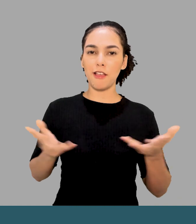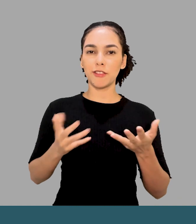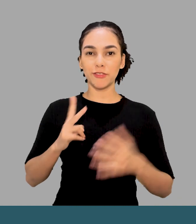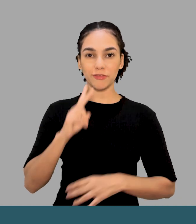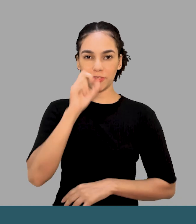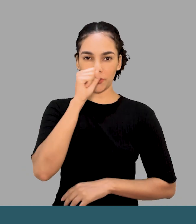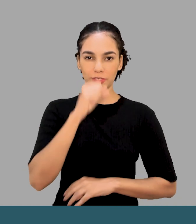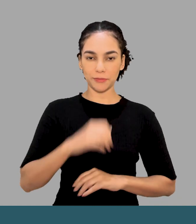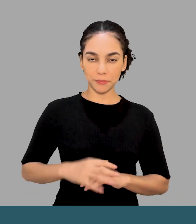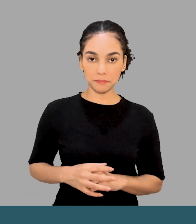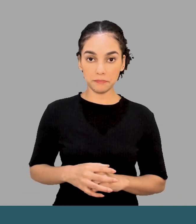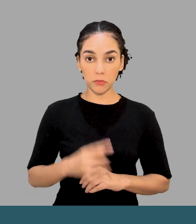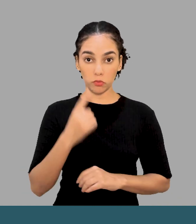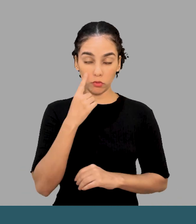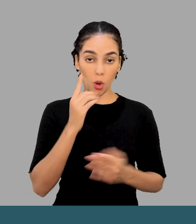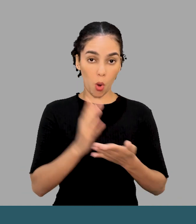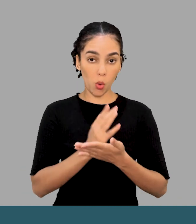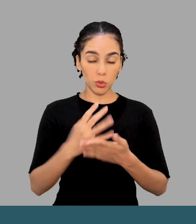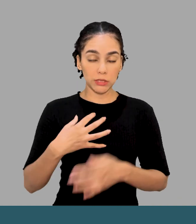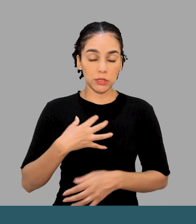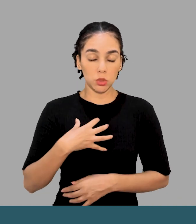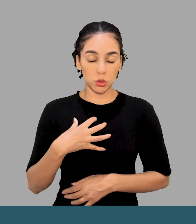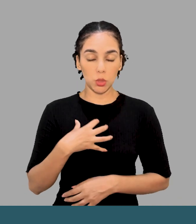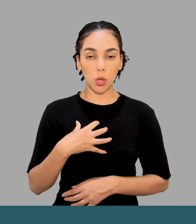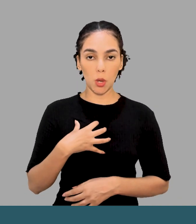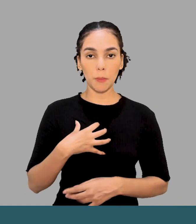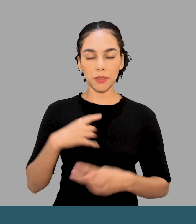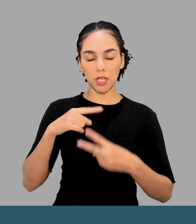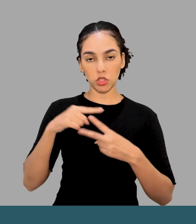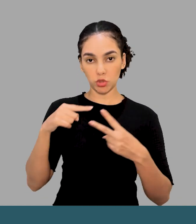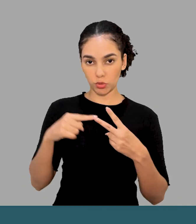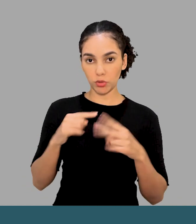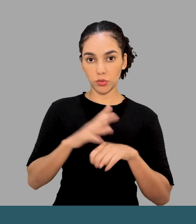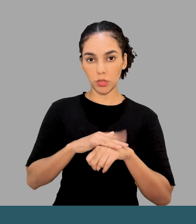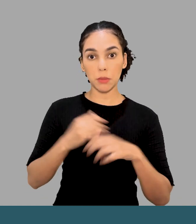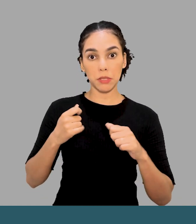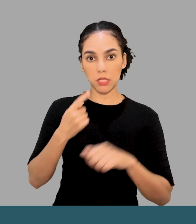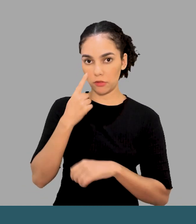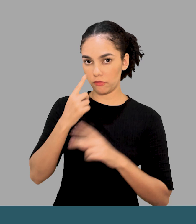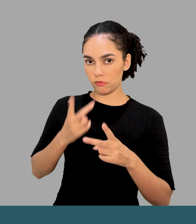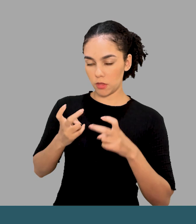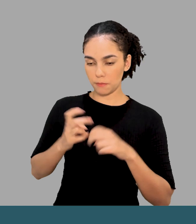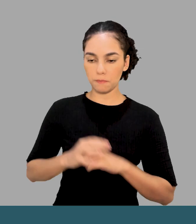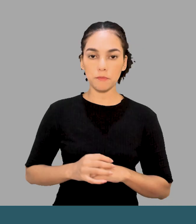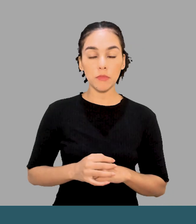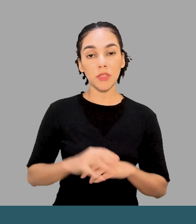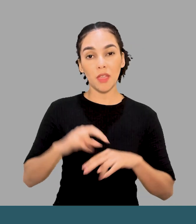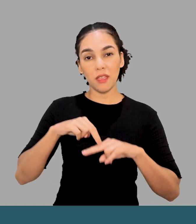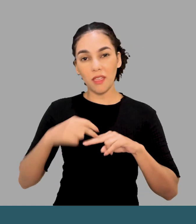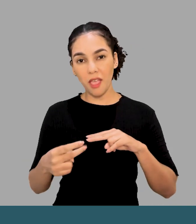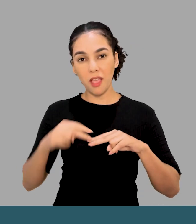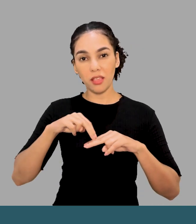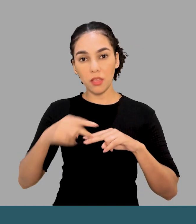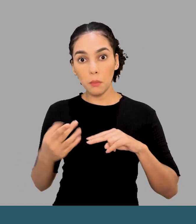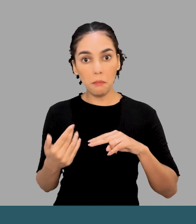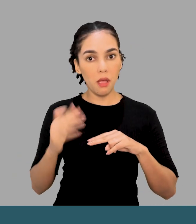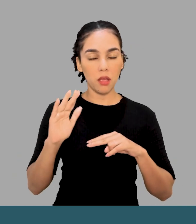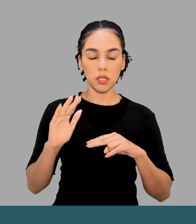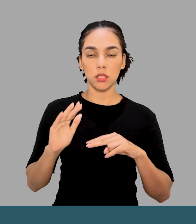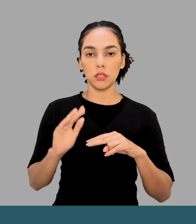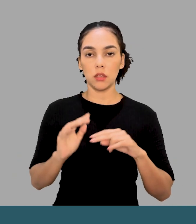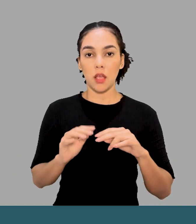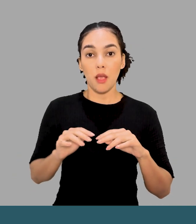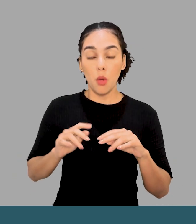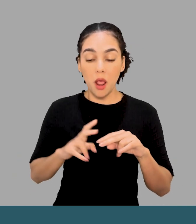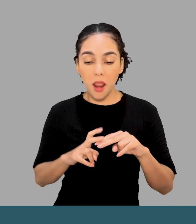Seguem alguns dos sintomas das distrofias musculares de Duchenne e Becker que devem ser observados. Quedas além do comum, o levantar